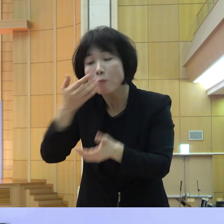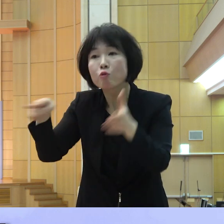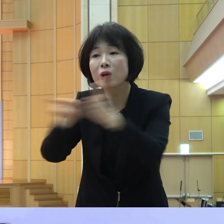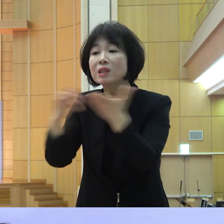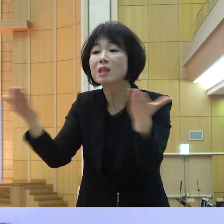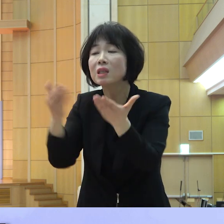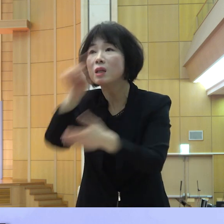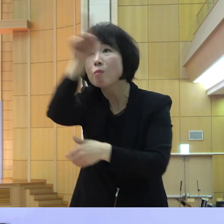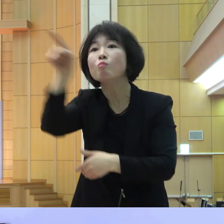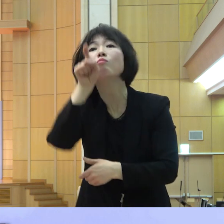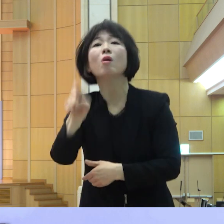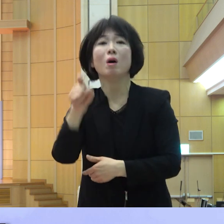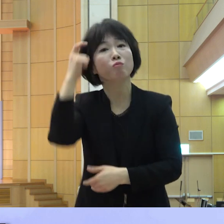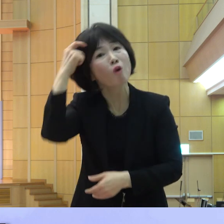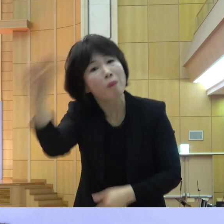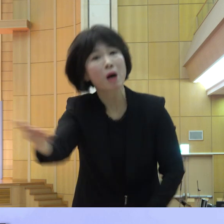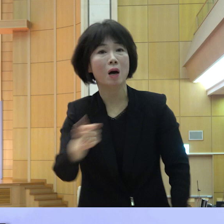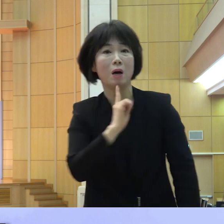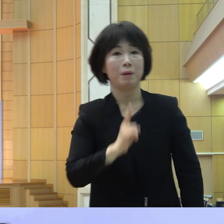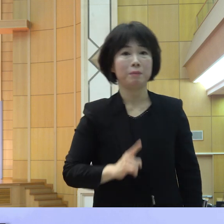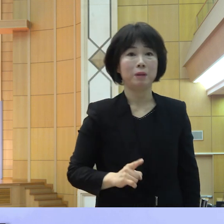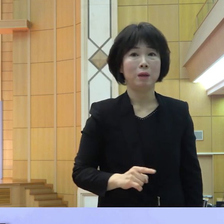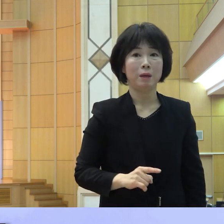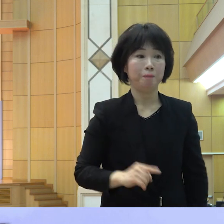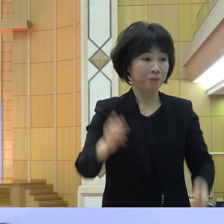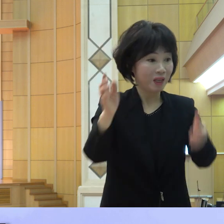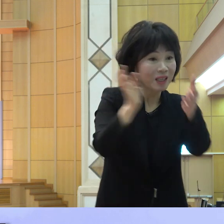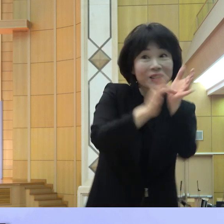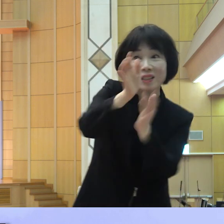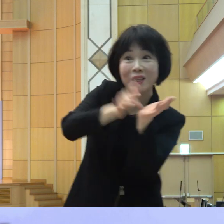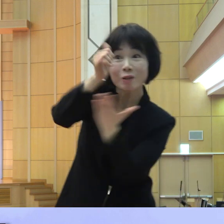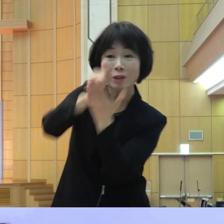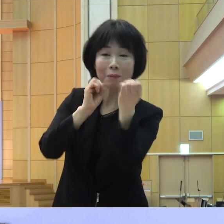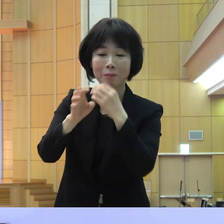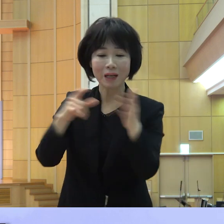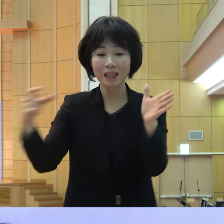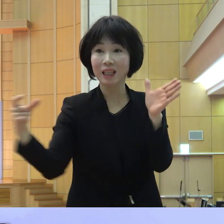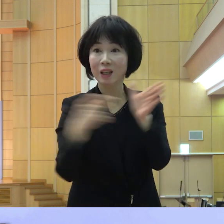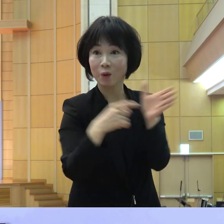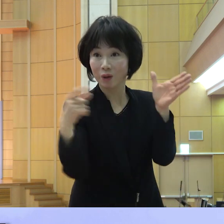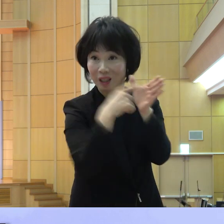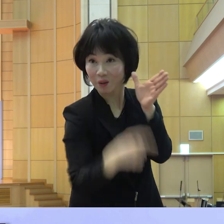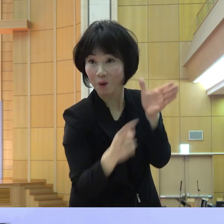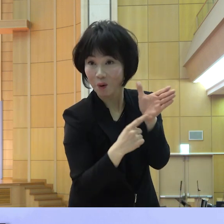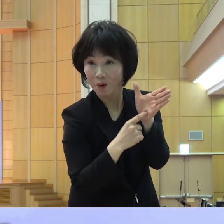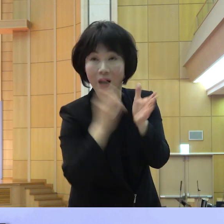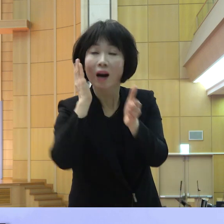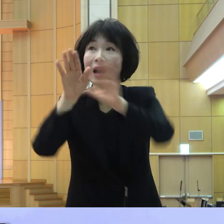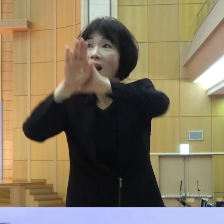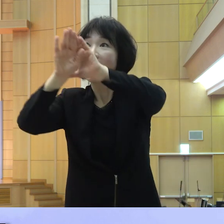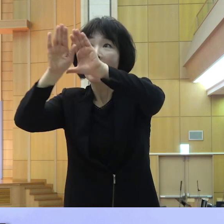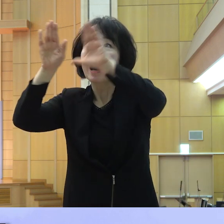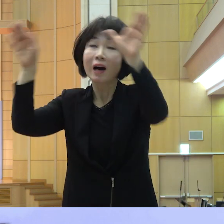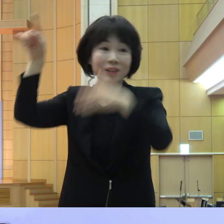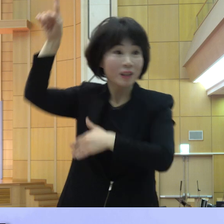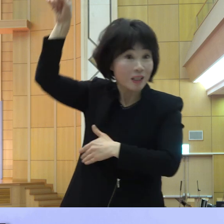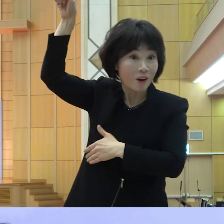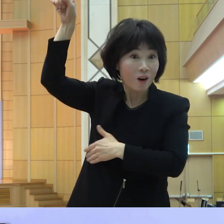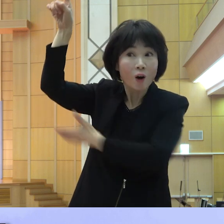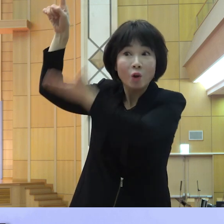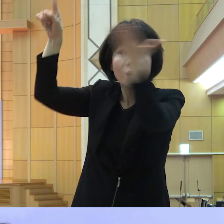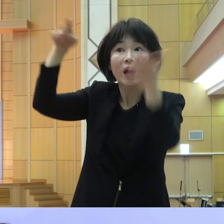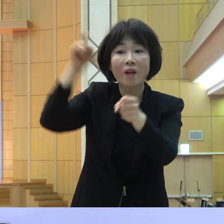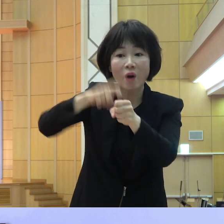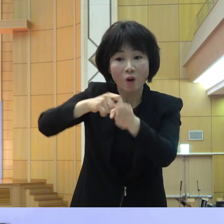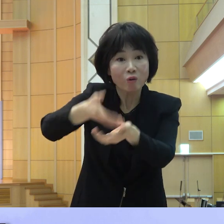표적이 뭡니까? 라고 물어보잖아요. 예수님 말씀합니다. 기록된 바 하늘에서 저에게 떡을 주어 먹게 하셨다